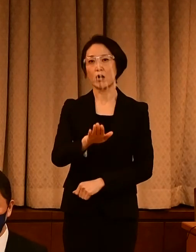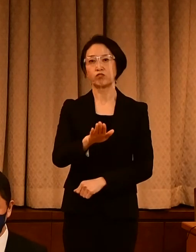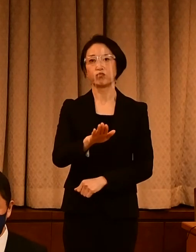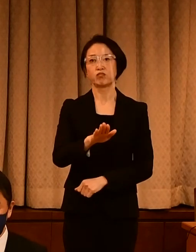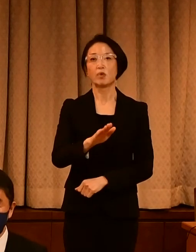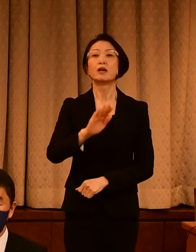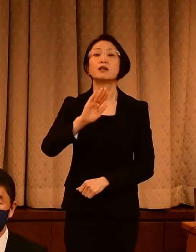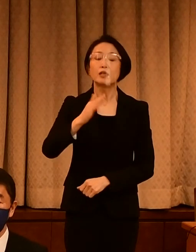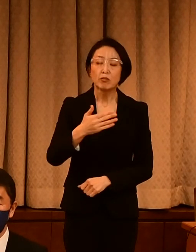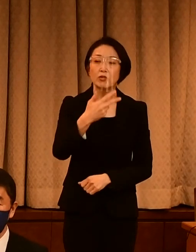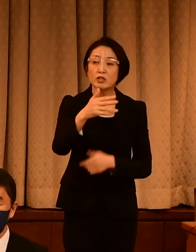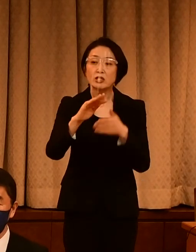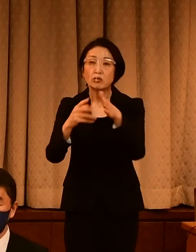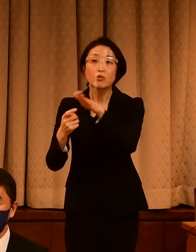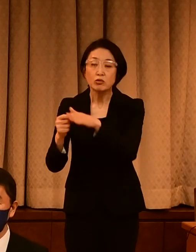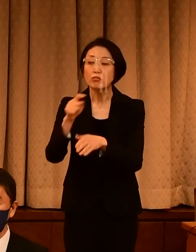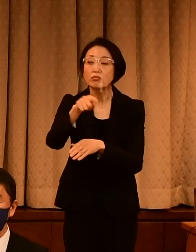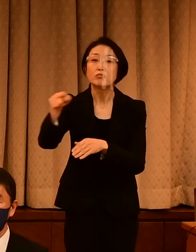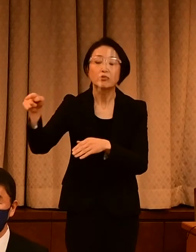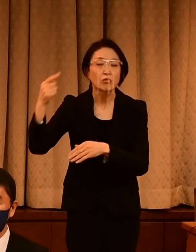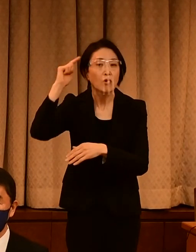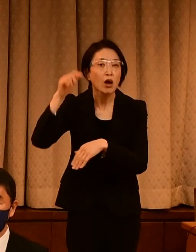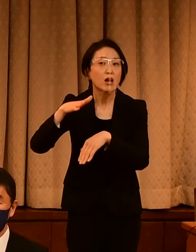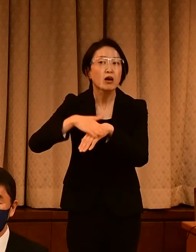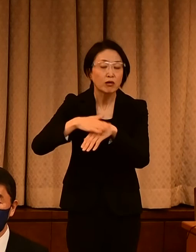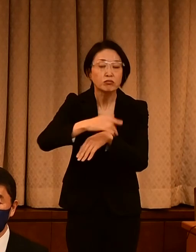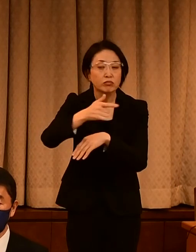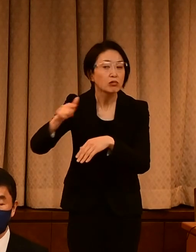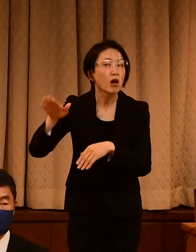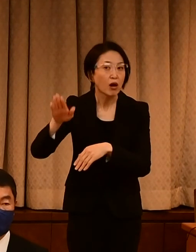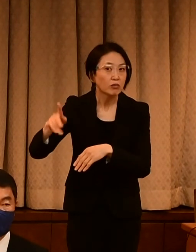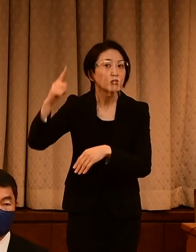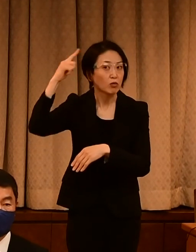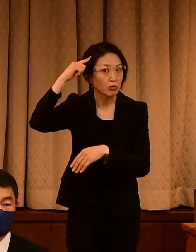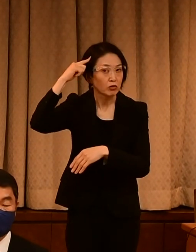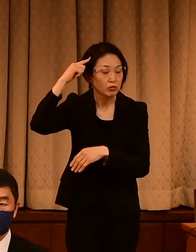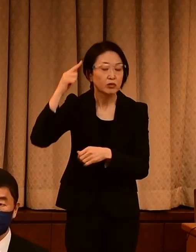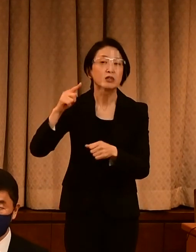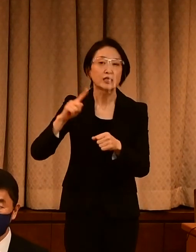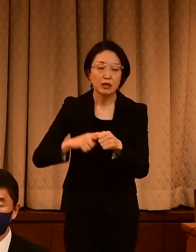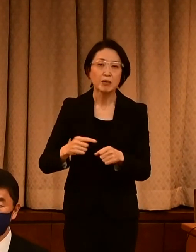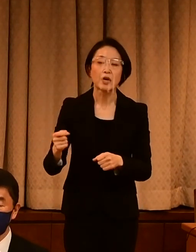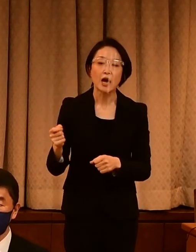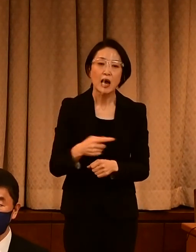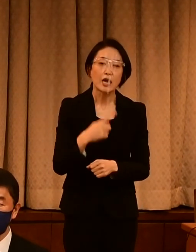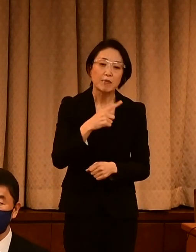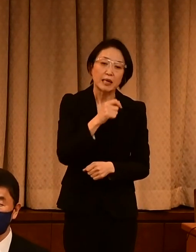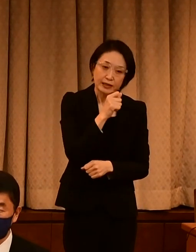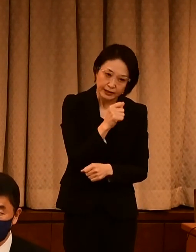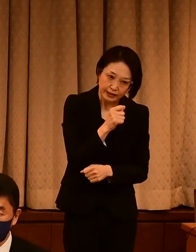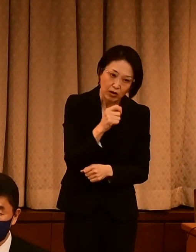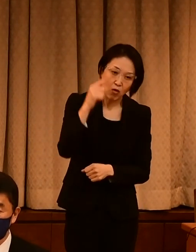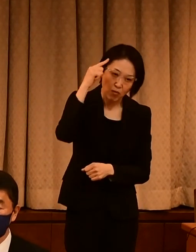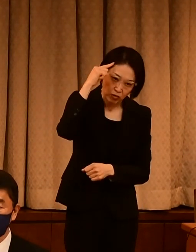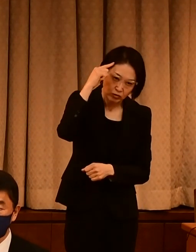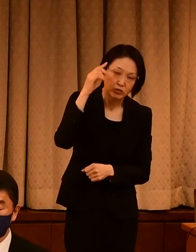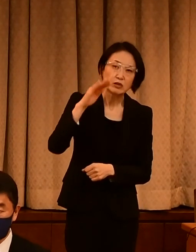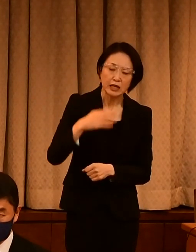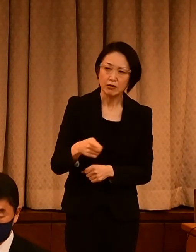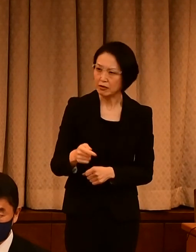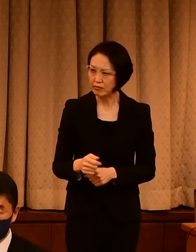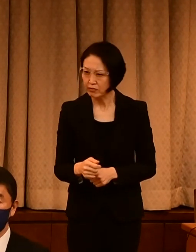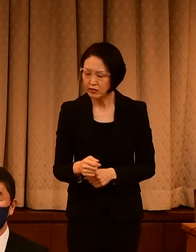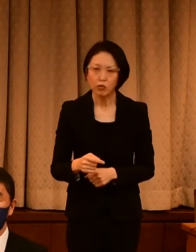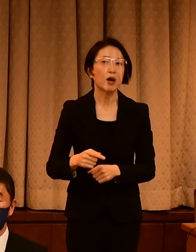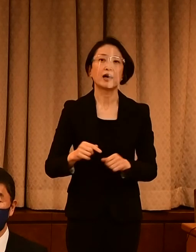の自治体、市町村の考え方でありますので、これに対する私から是非を申し上げることは控えたいというふうに思います。あと